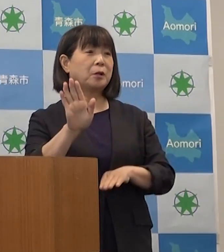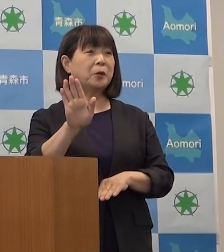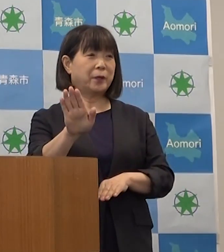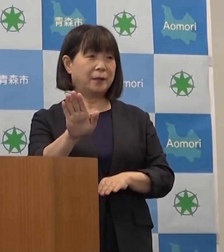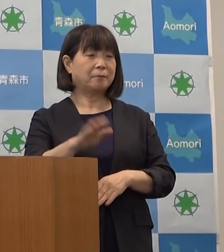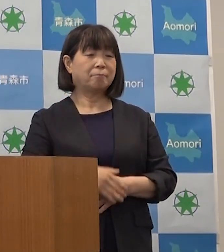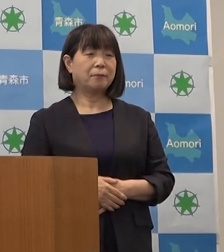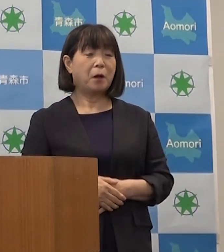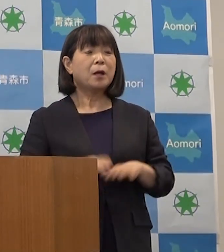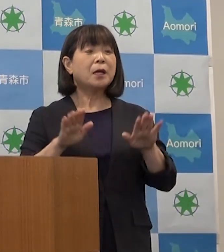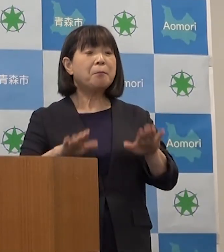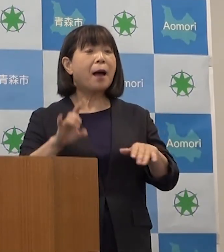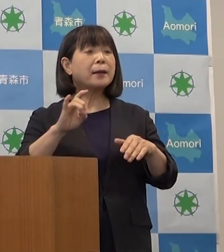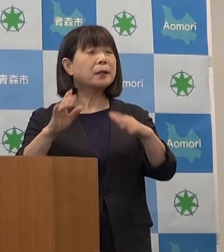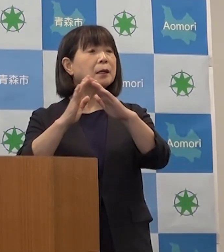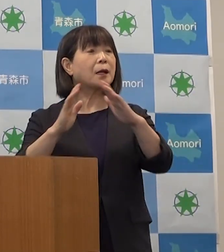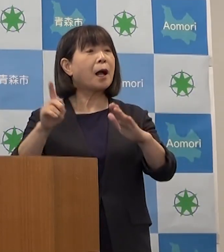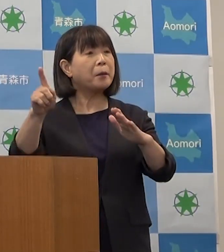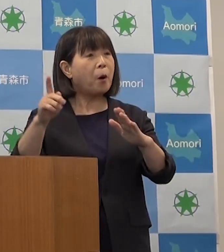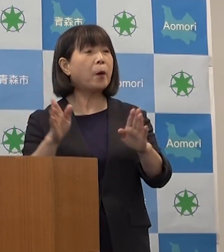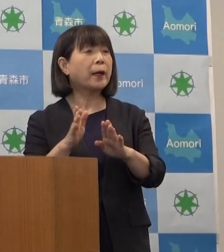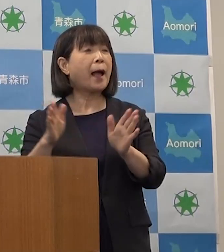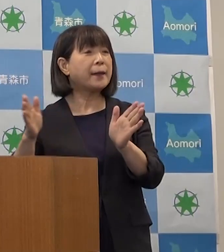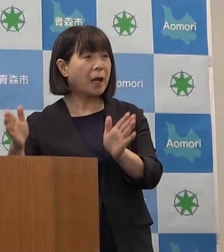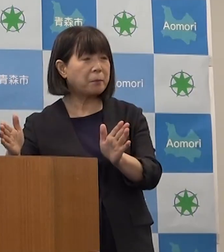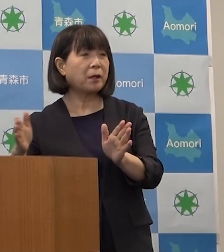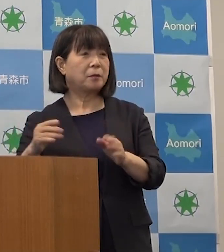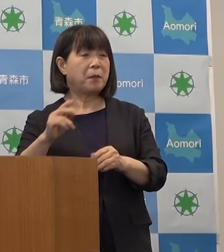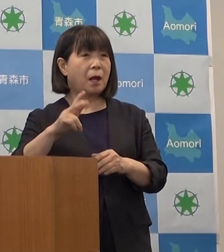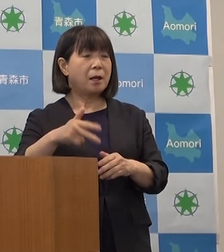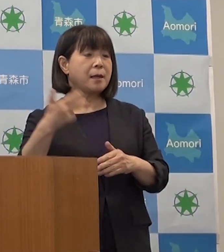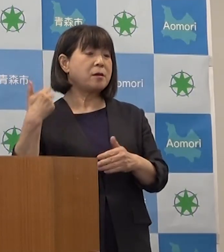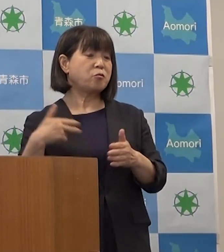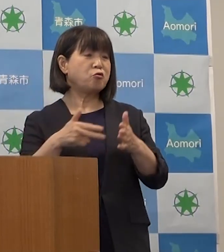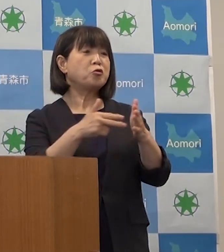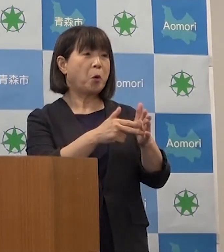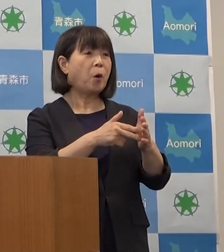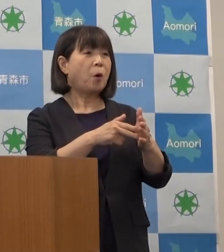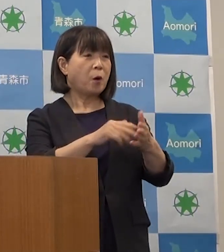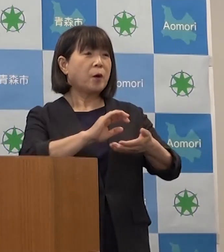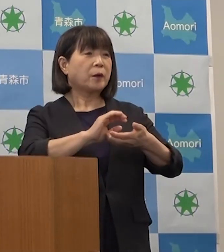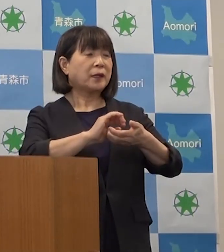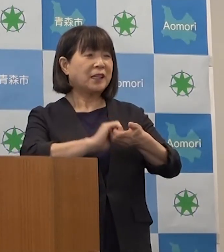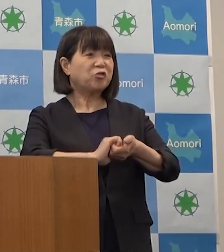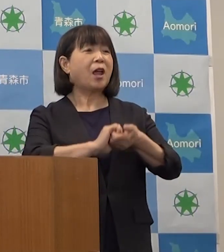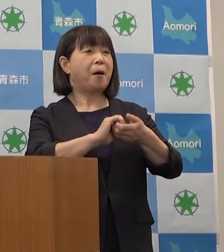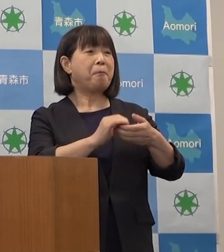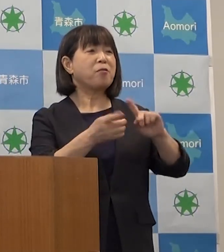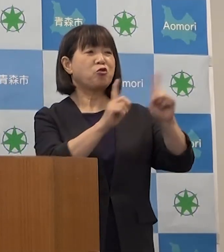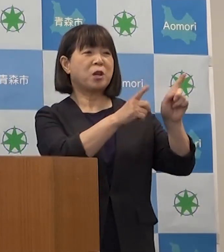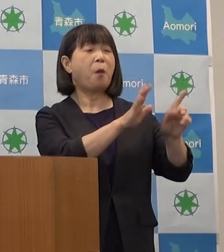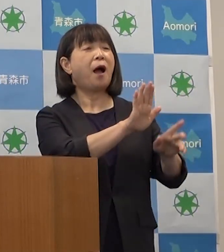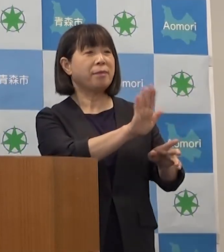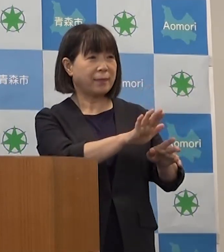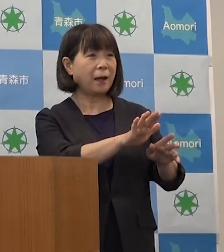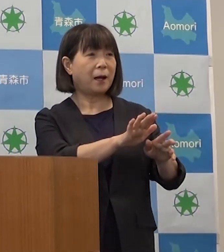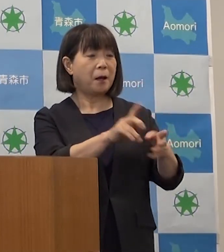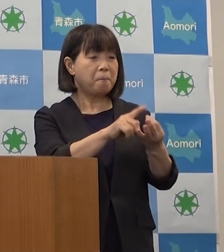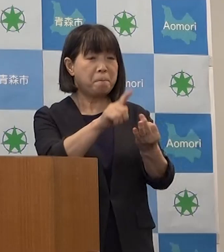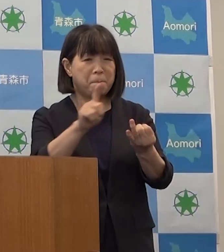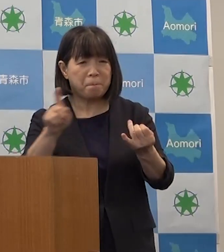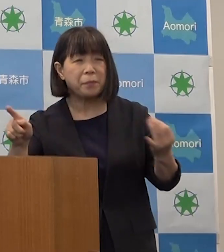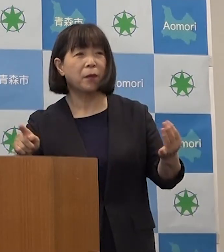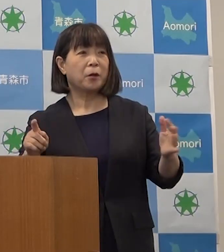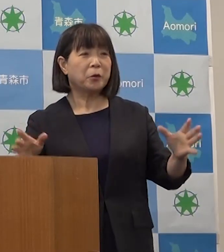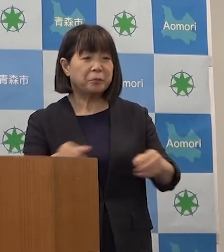は今議会も控えているということもありました。それから先週末の絆祭りもありましたということで、本当にいろんなことをいっぺんにやっていかなきゃ